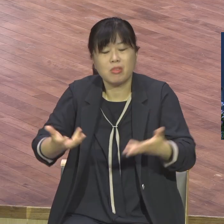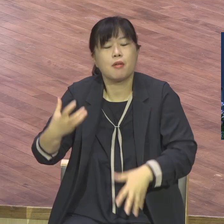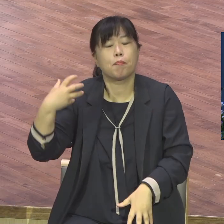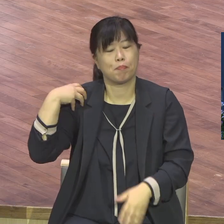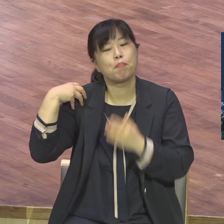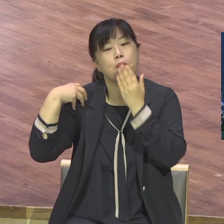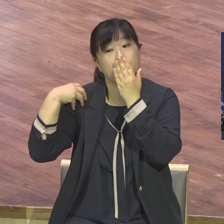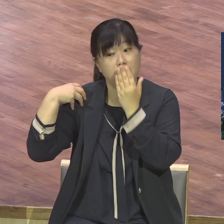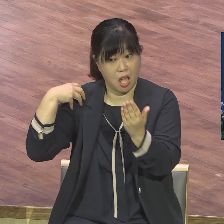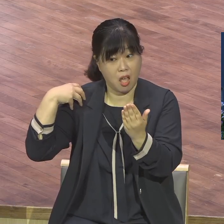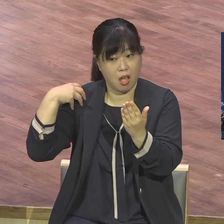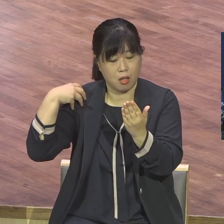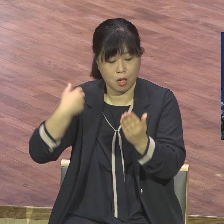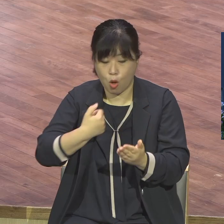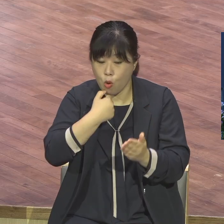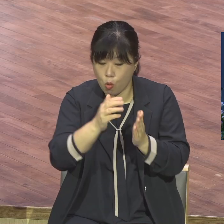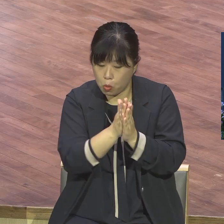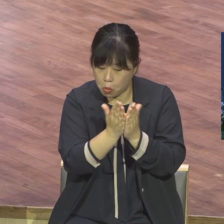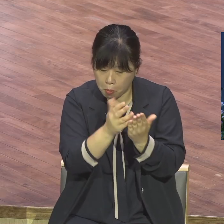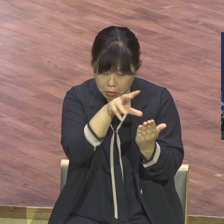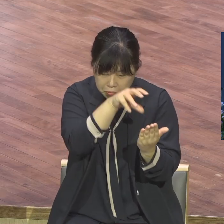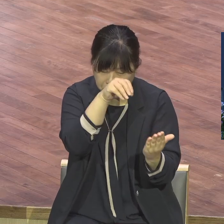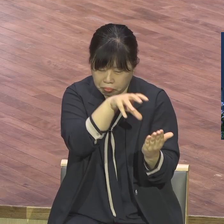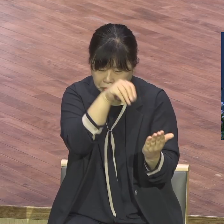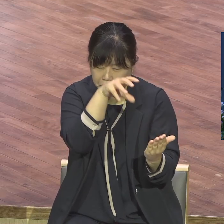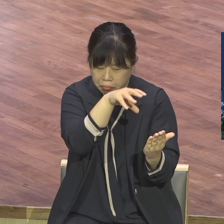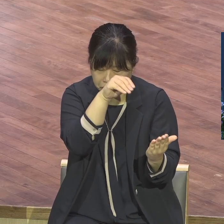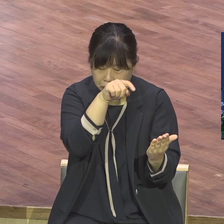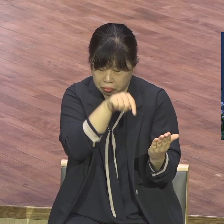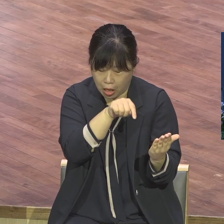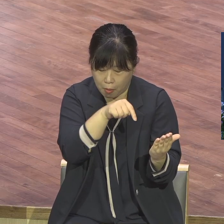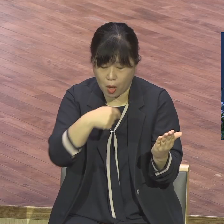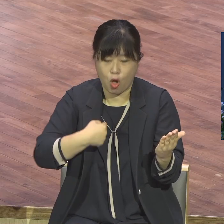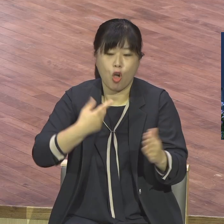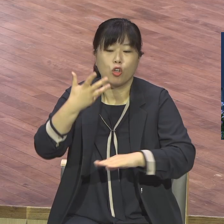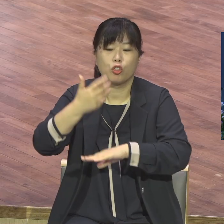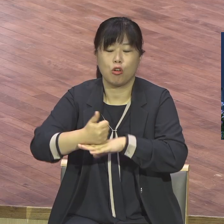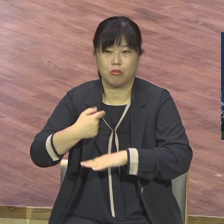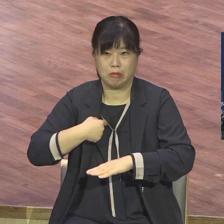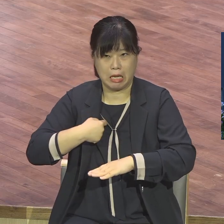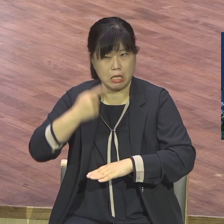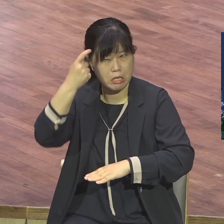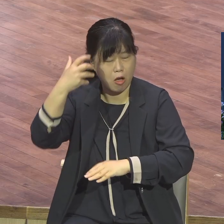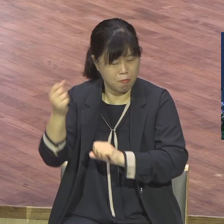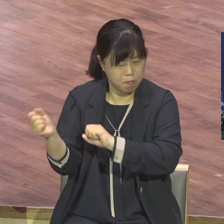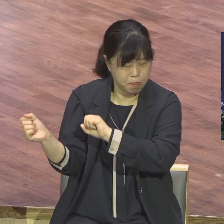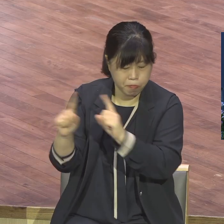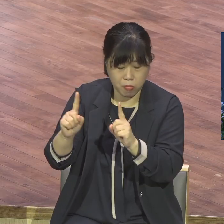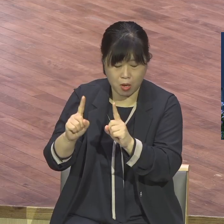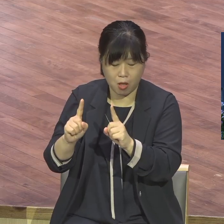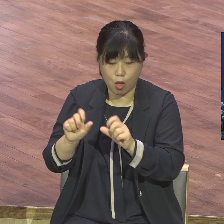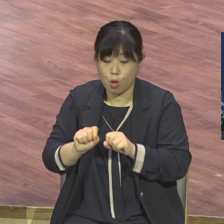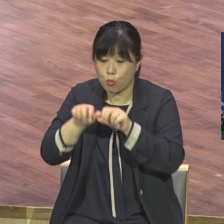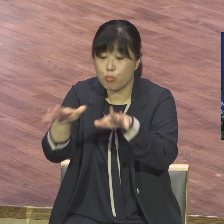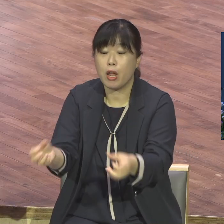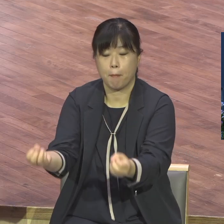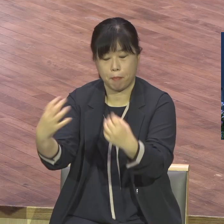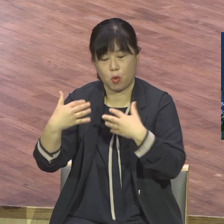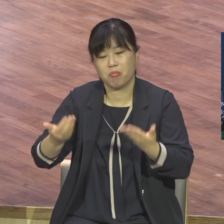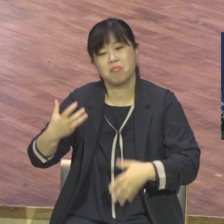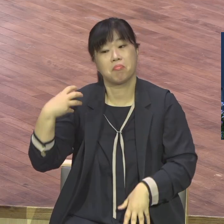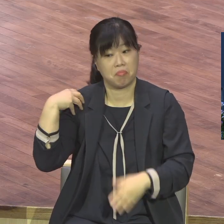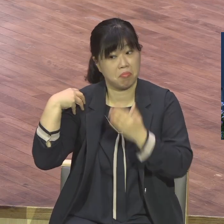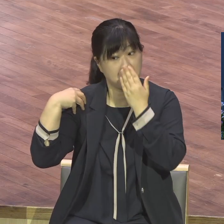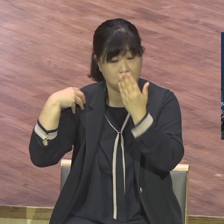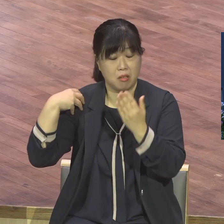로마서가 나의 영적 플랫폼이 되어야 주옵소서. 이런 영안이 열려야 돼. 영계 모든 성도들